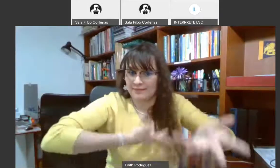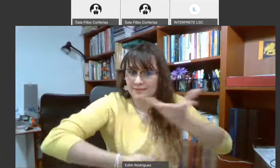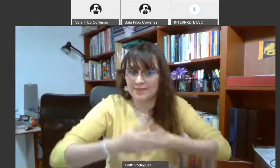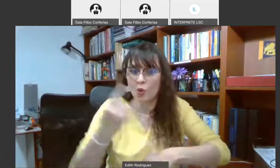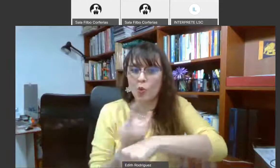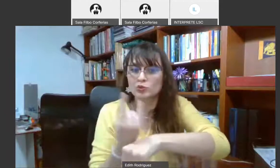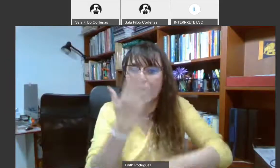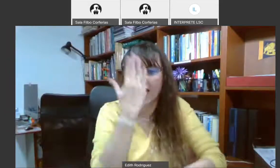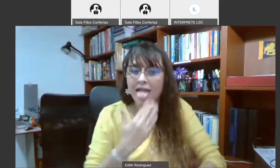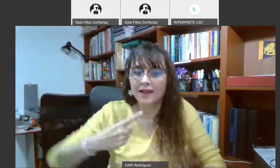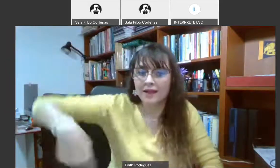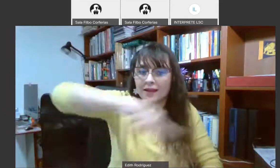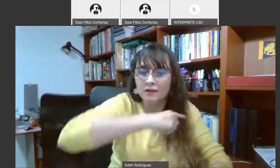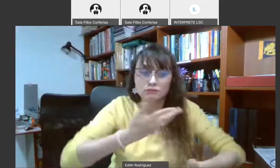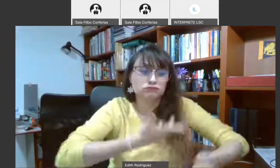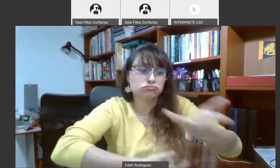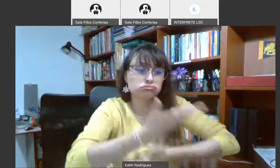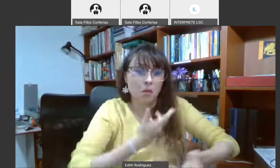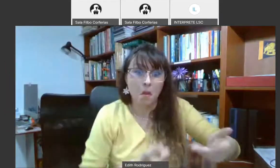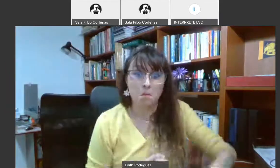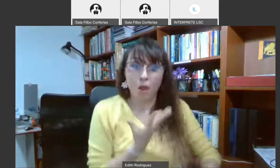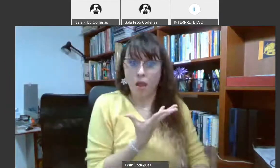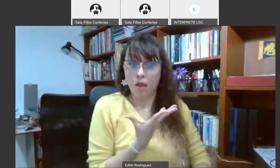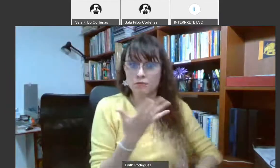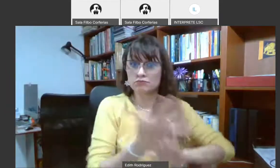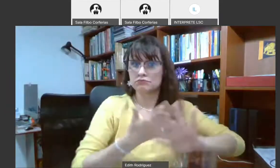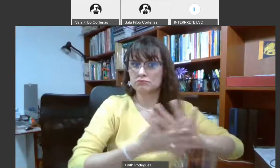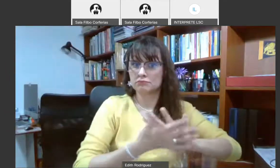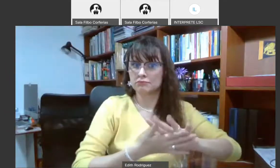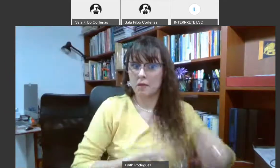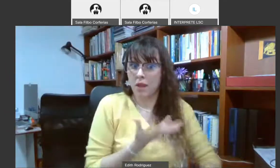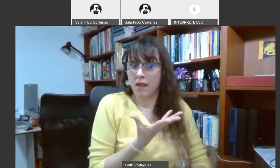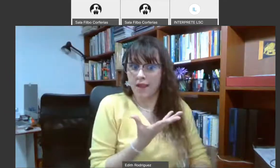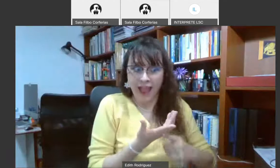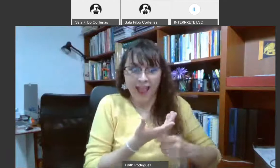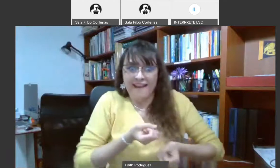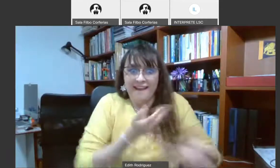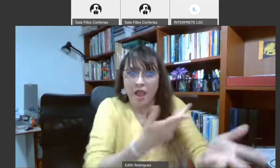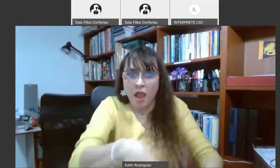sí, efectivamente se hace uso, se requiere de que se cree una seña,